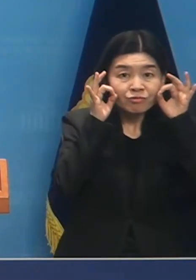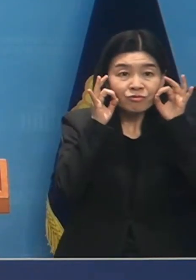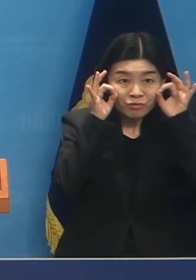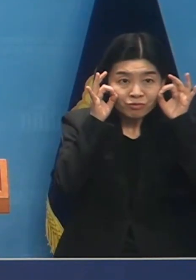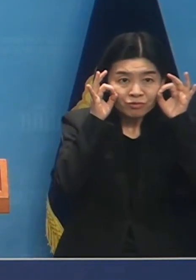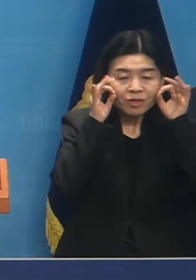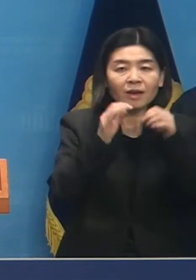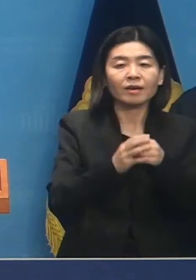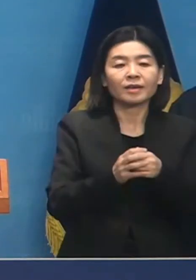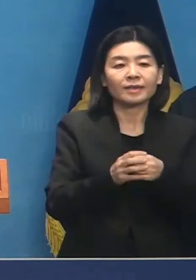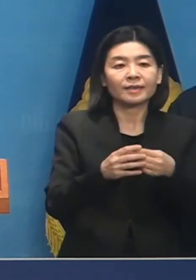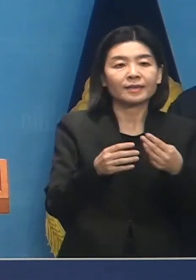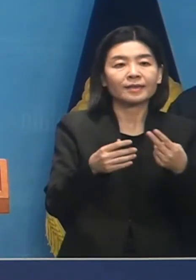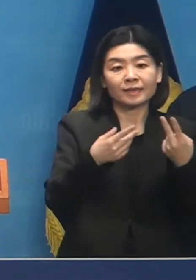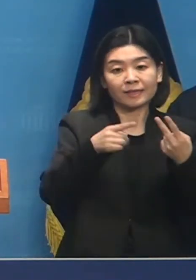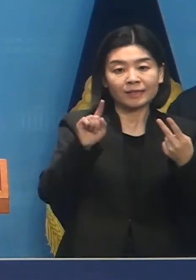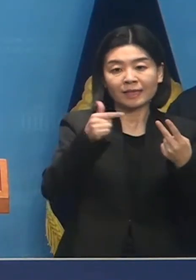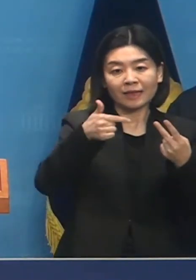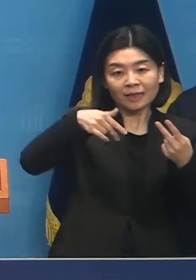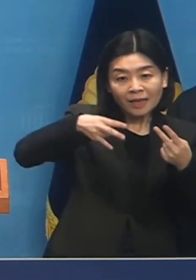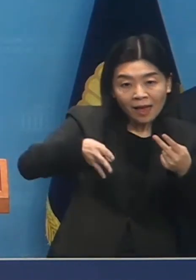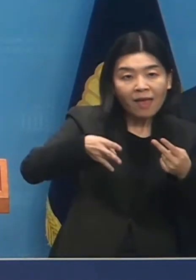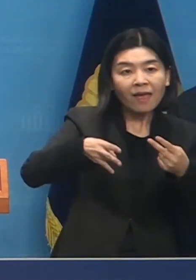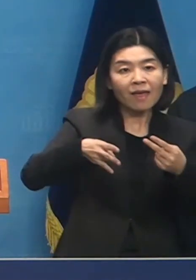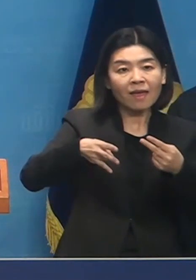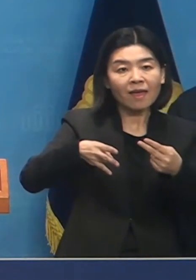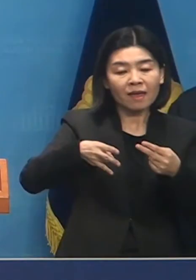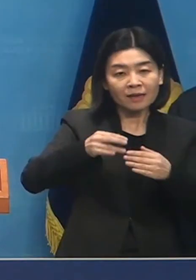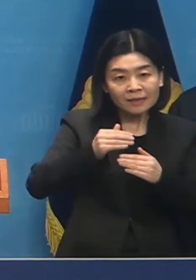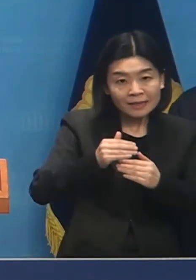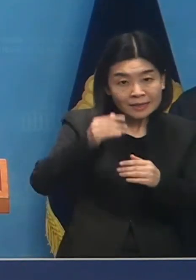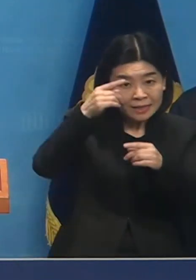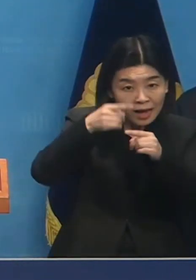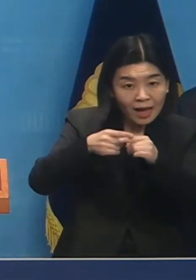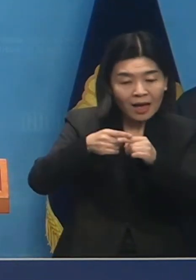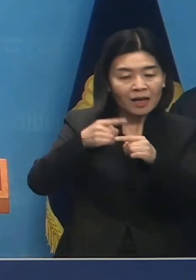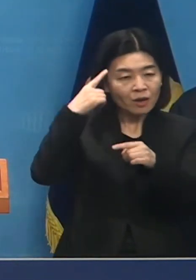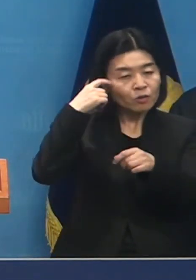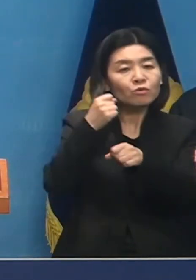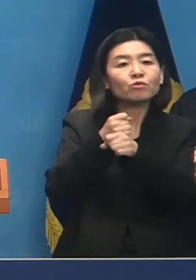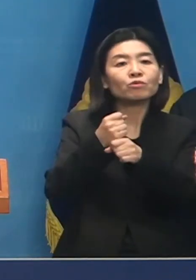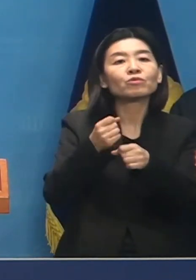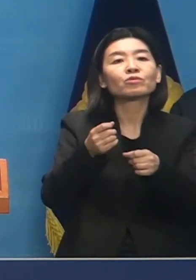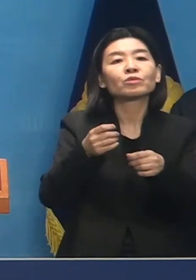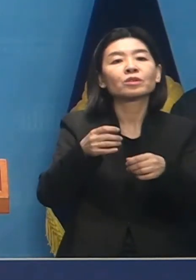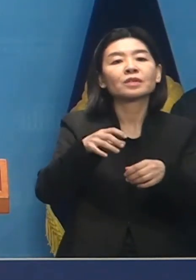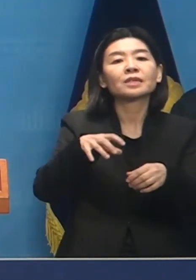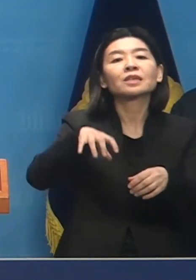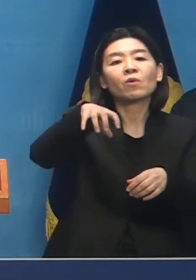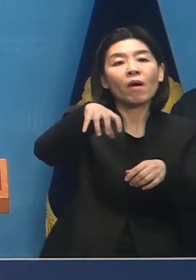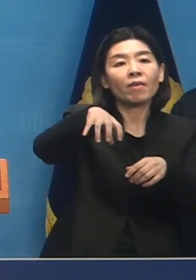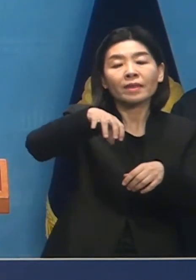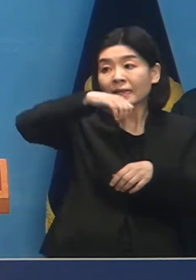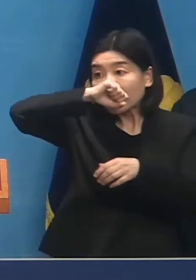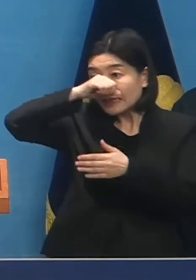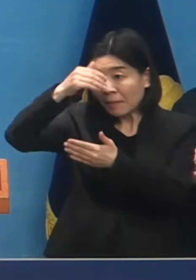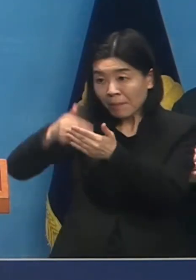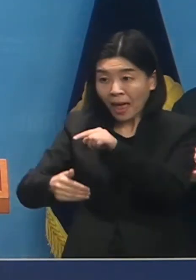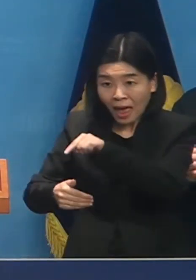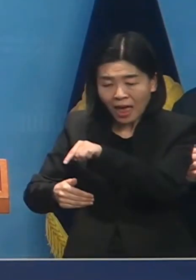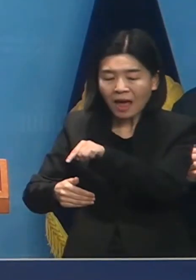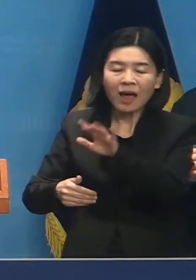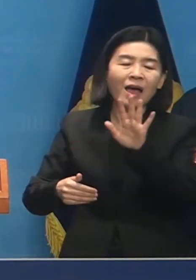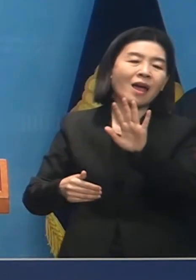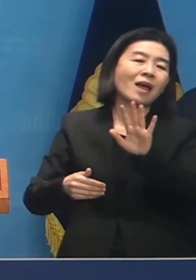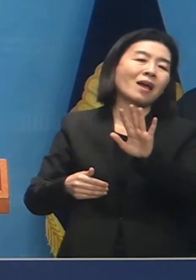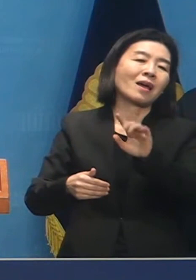2단계 실용화 단계에 있었던 이 연구를 수행하던 주간 기업 같은 경우에는 이렇게 삭감된 예산이면